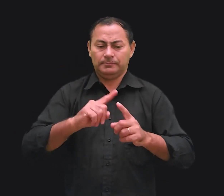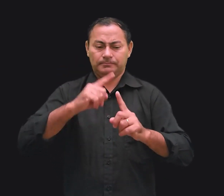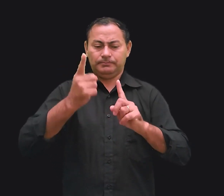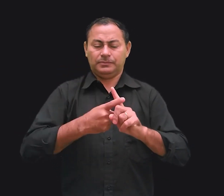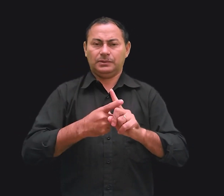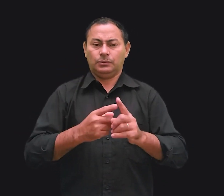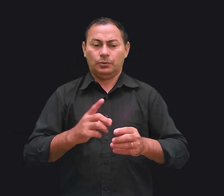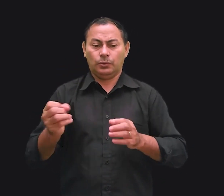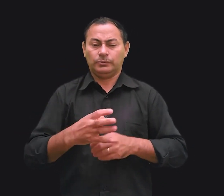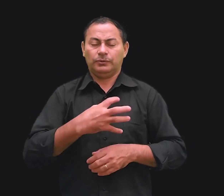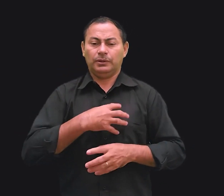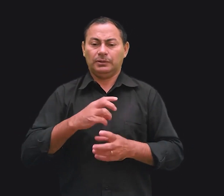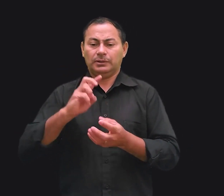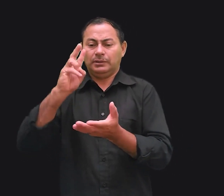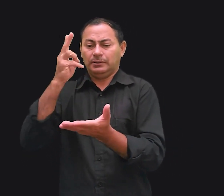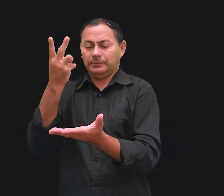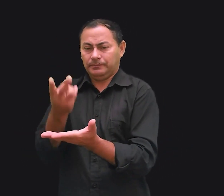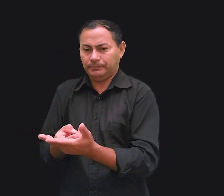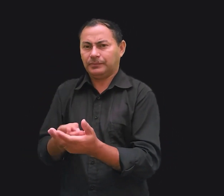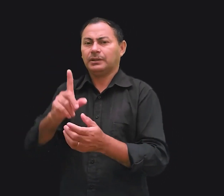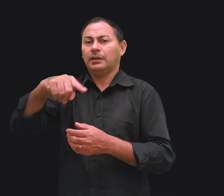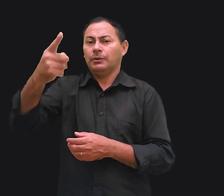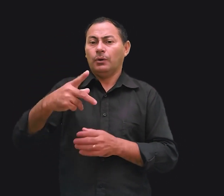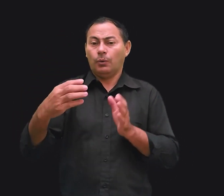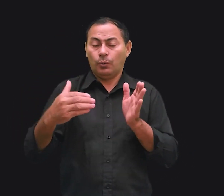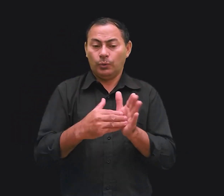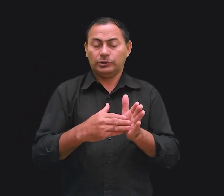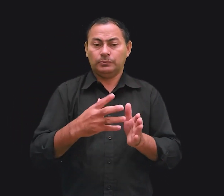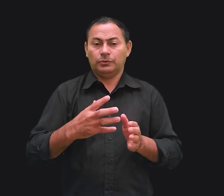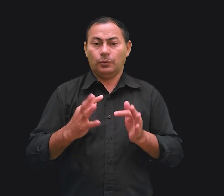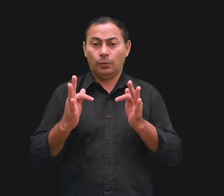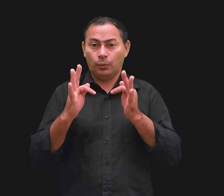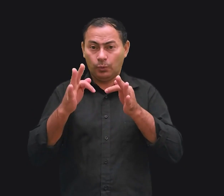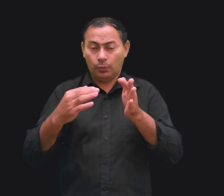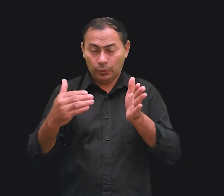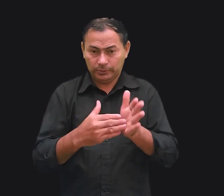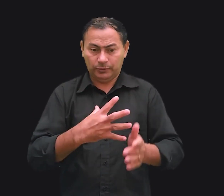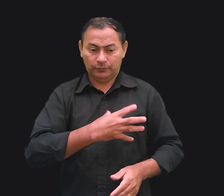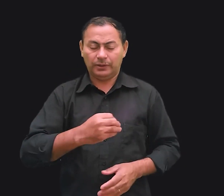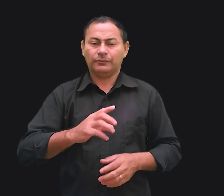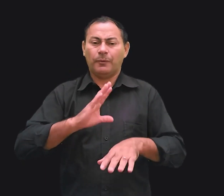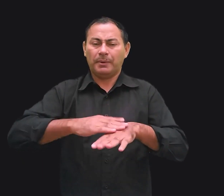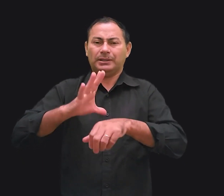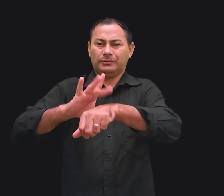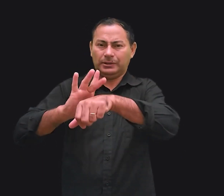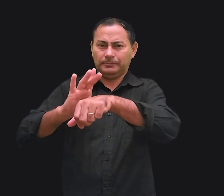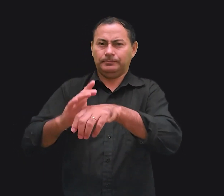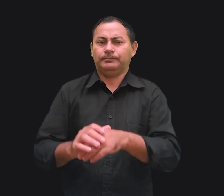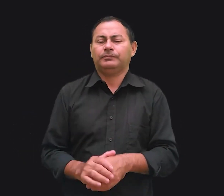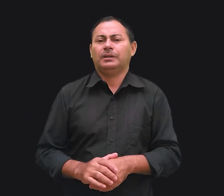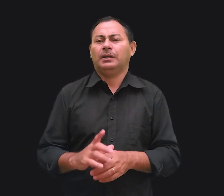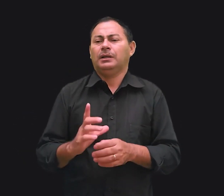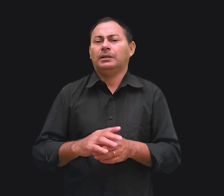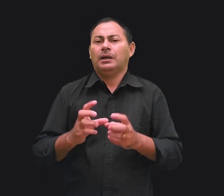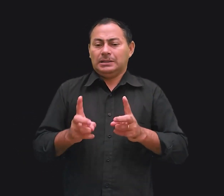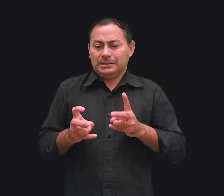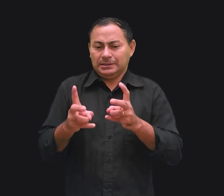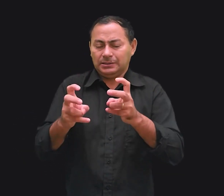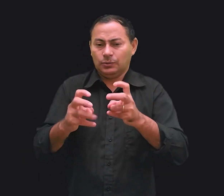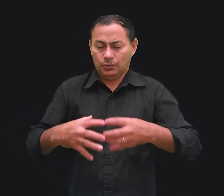toda a gravidez do caçula na cama, e logo depois que seu último filho nasceu, ela ficou mais doente. Ela estava com câncer